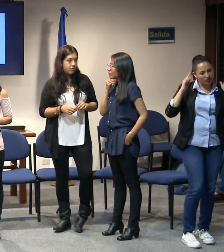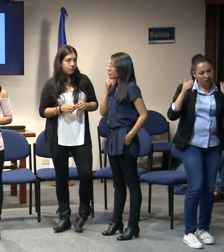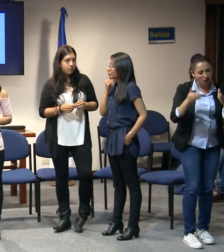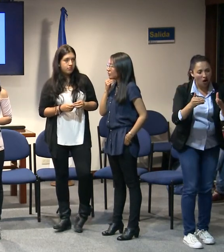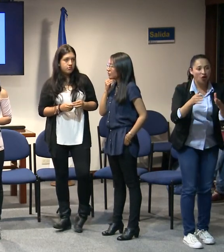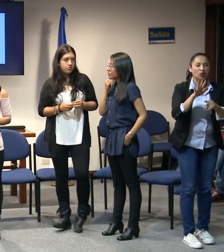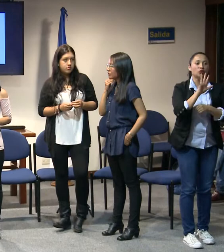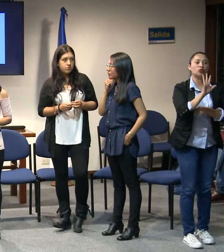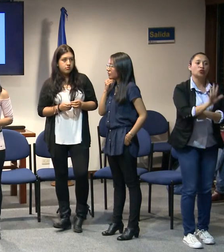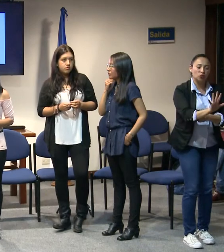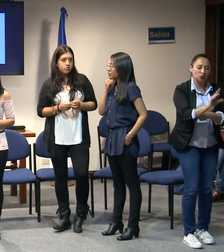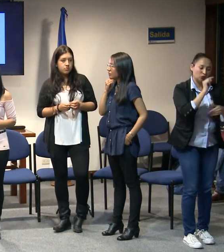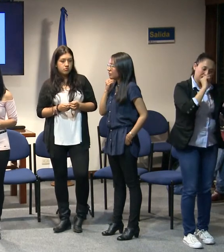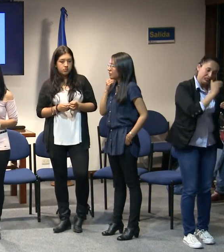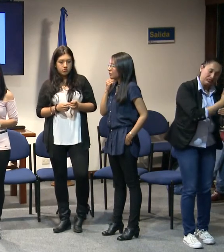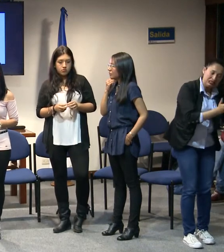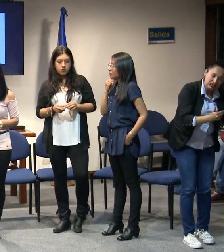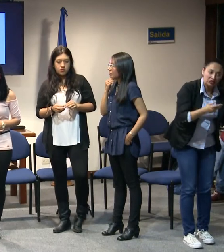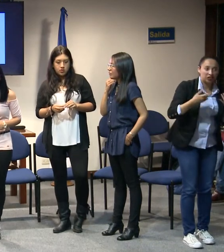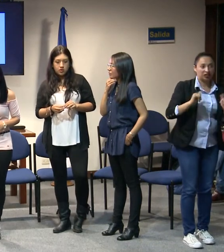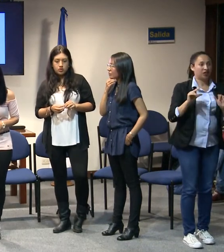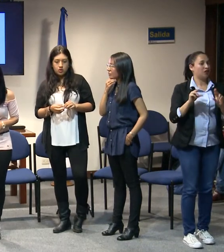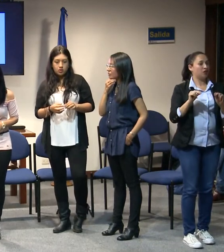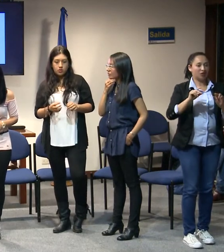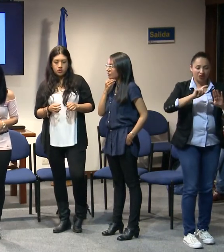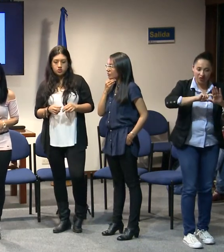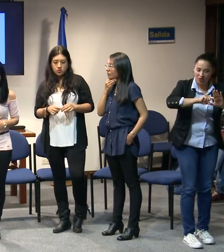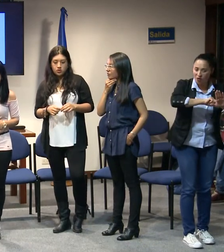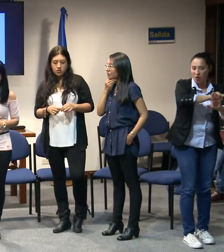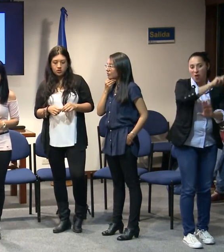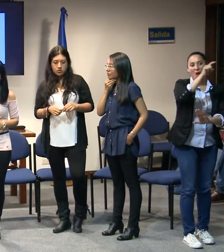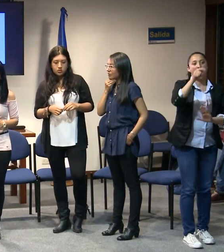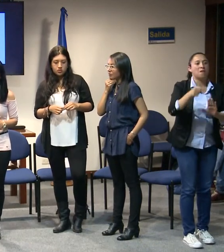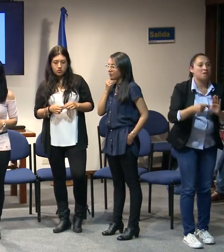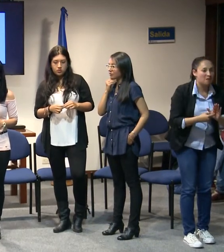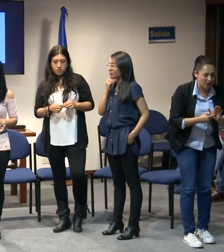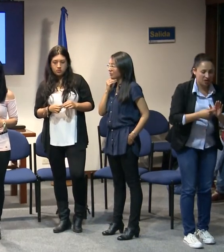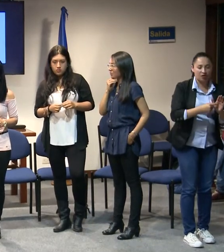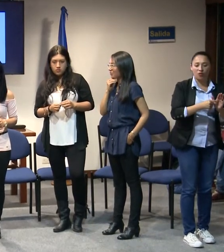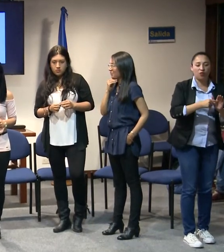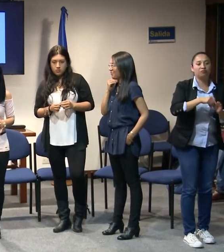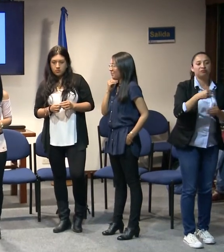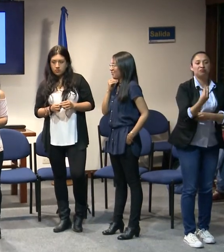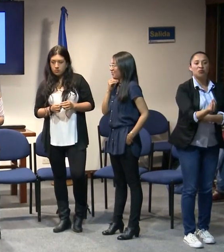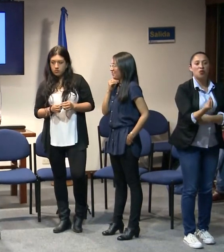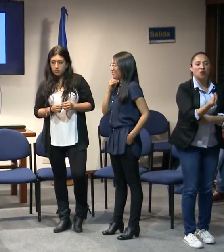a una población infantil, sino pues a toda la población en general.